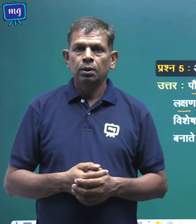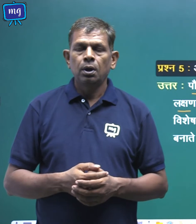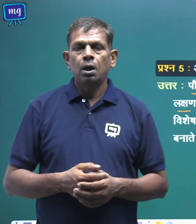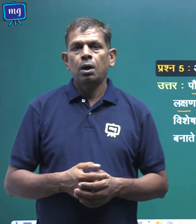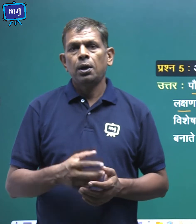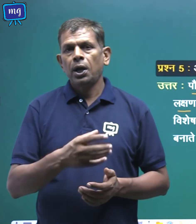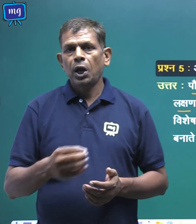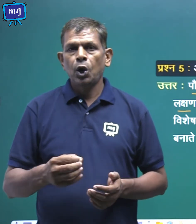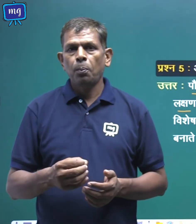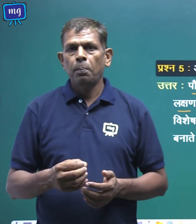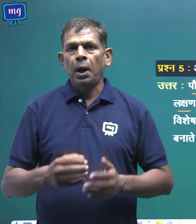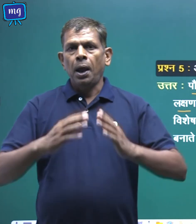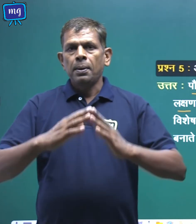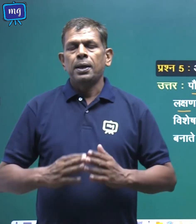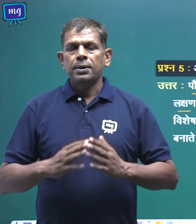एवं स्वभाव